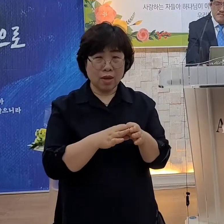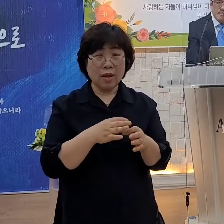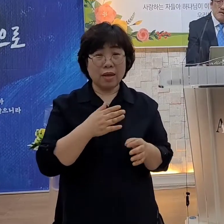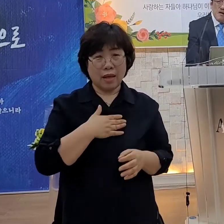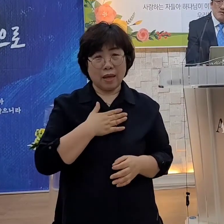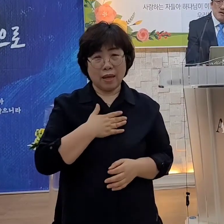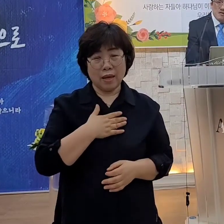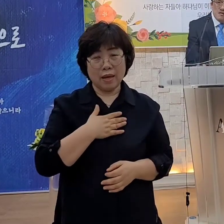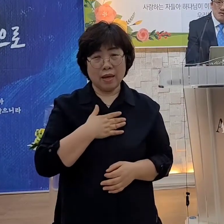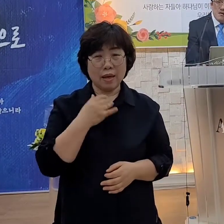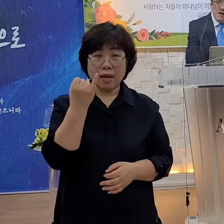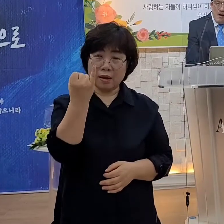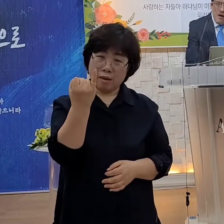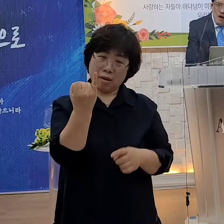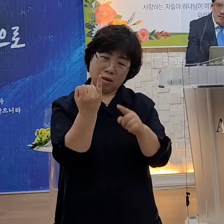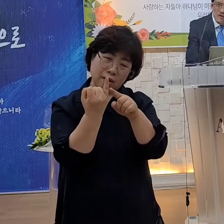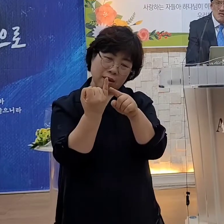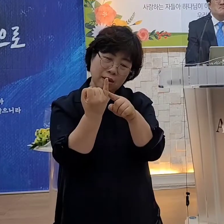최소한